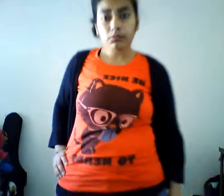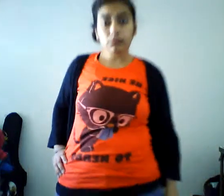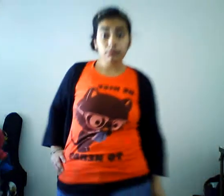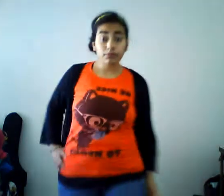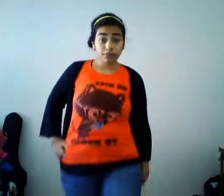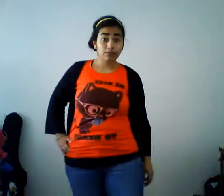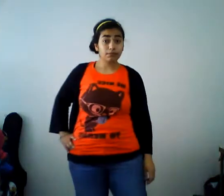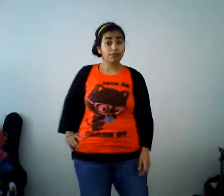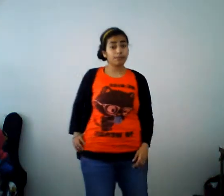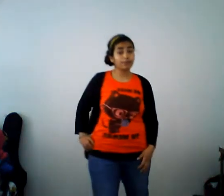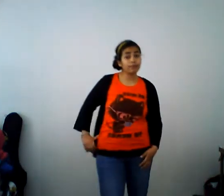te necesito.